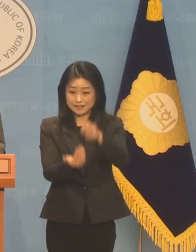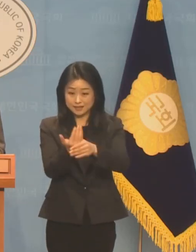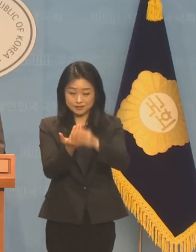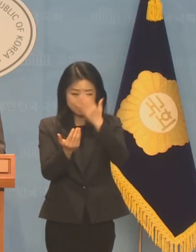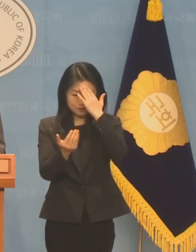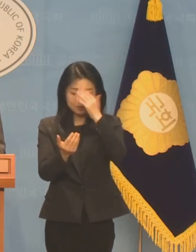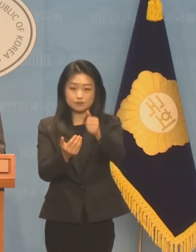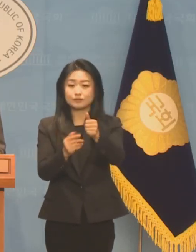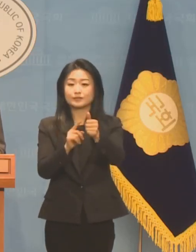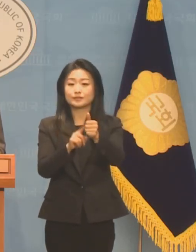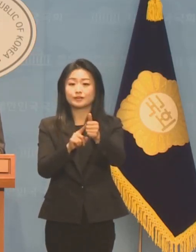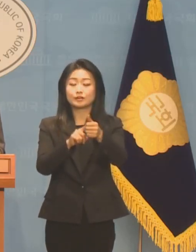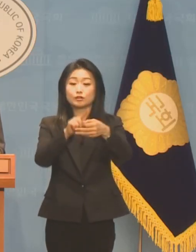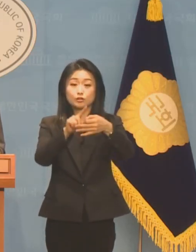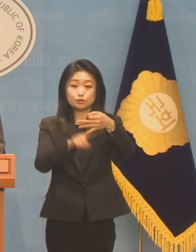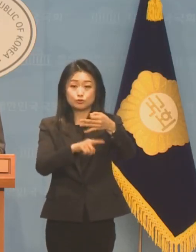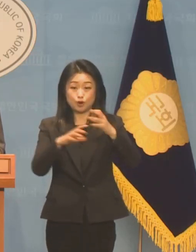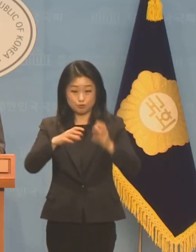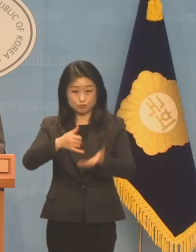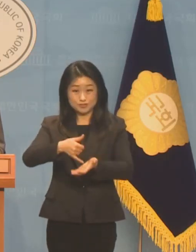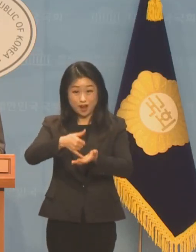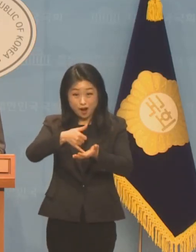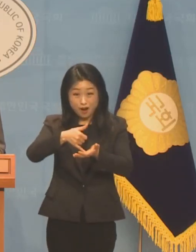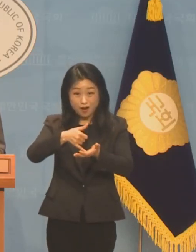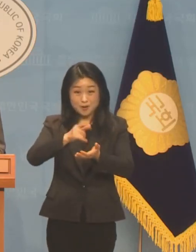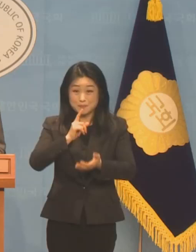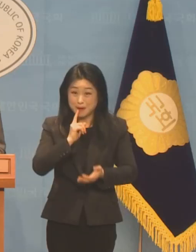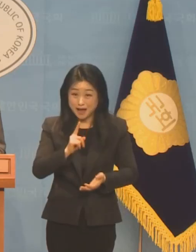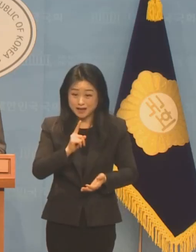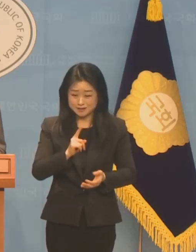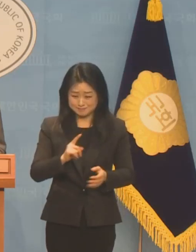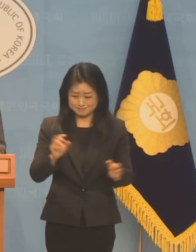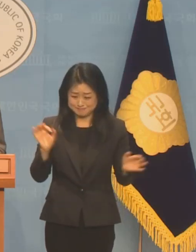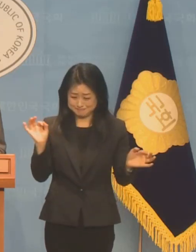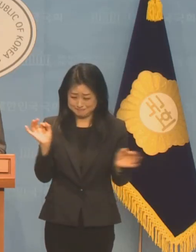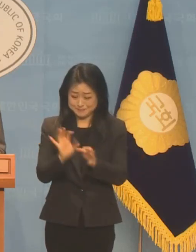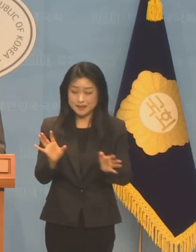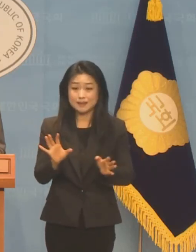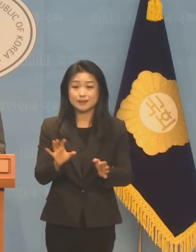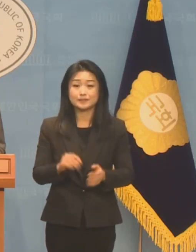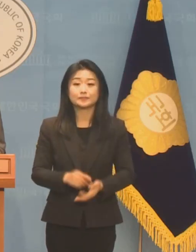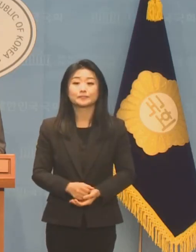우두머리 윤석열에게 국격을 갖다 붙이다니 제정신입니까?